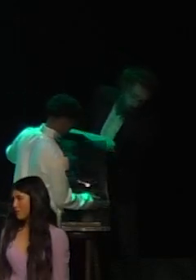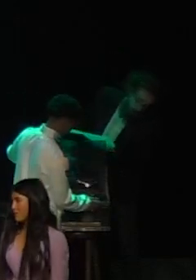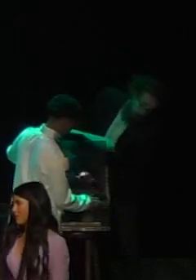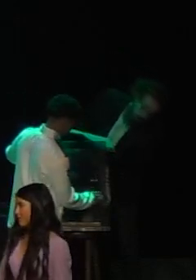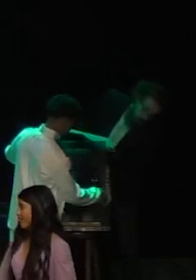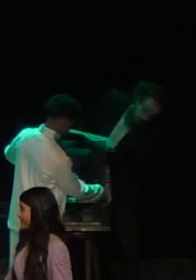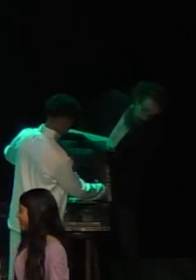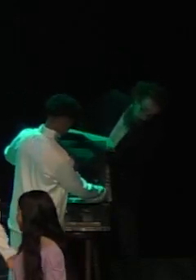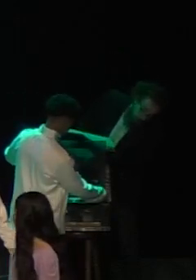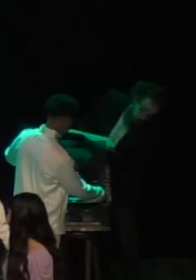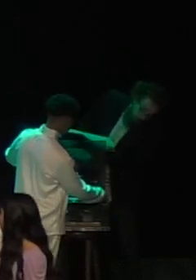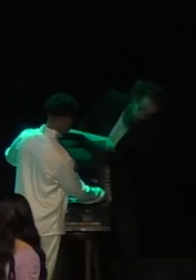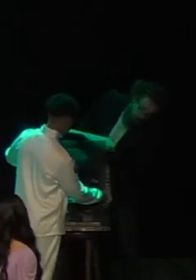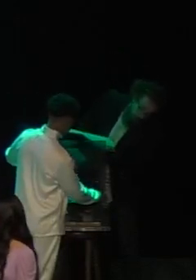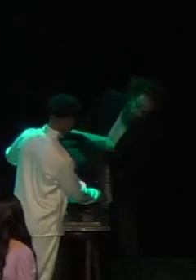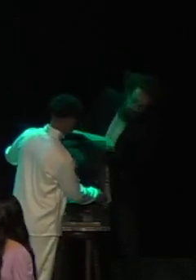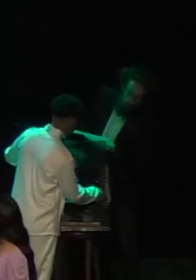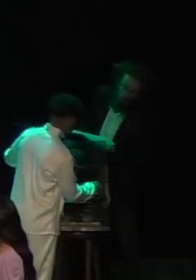melhorar, né?